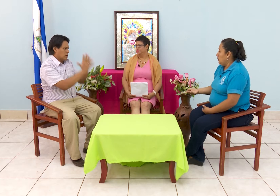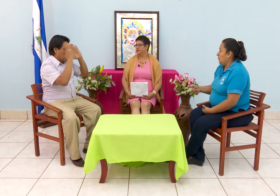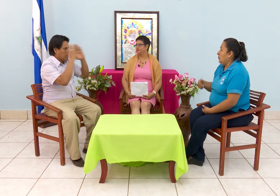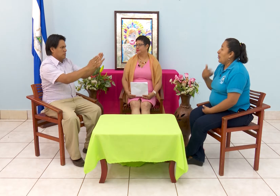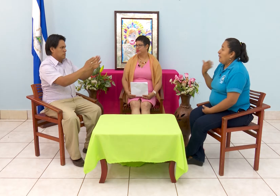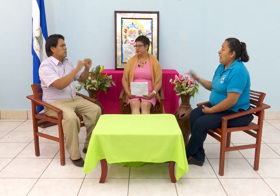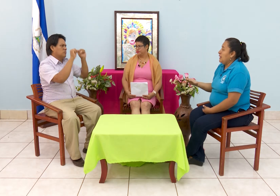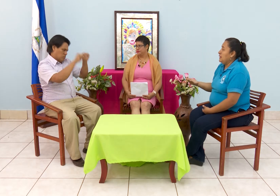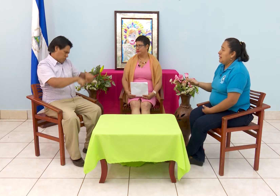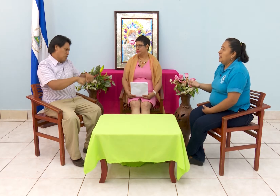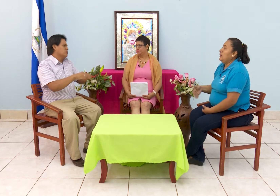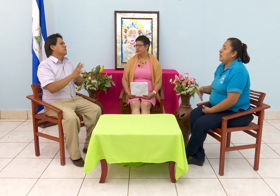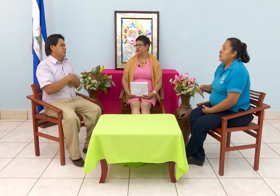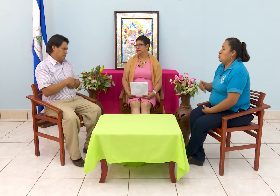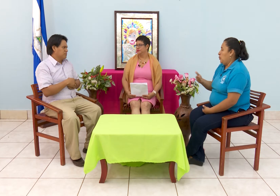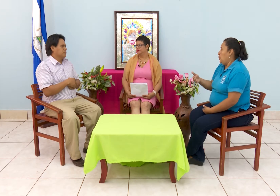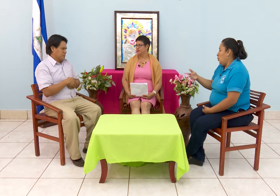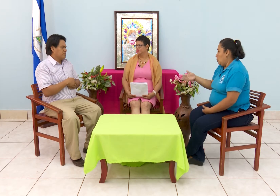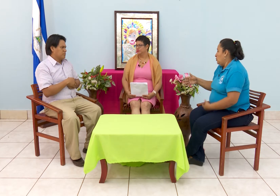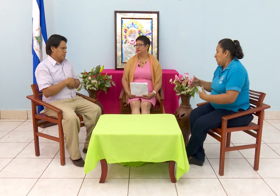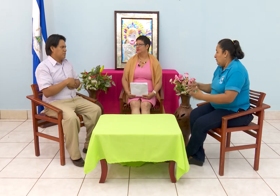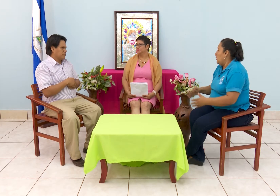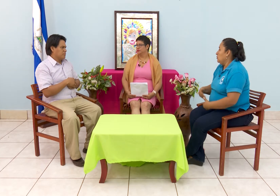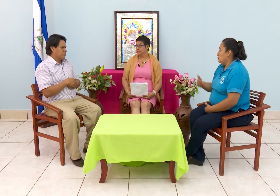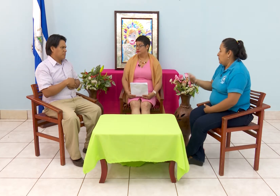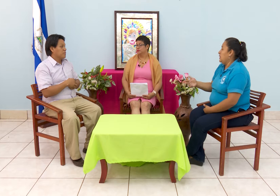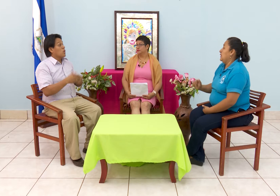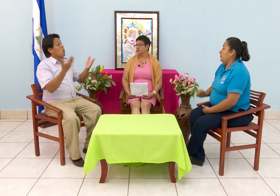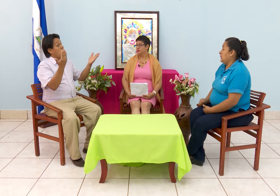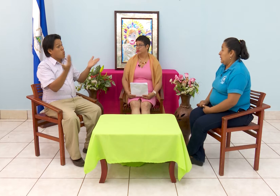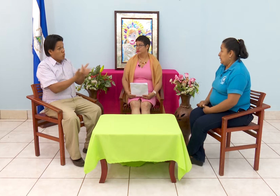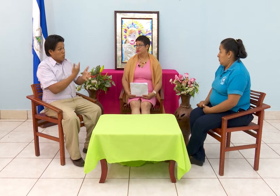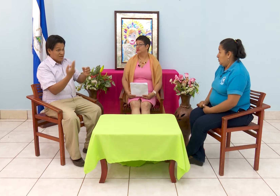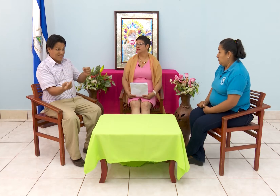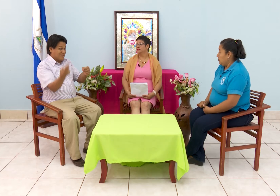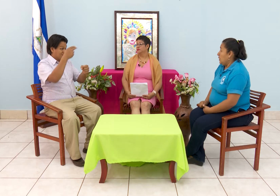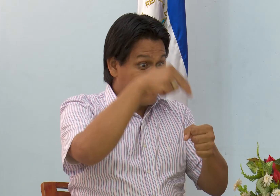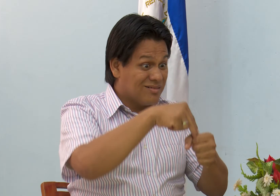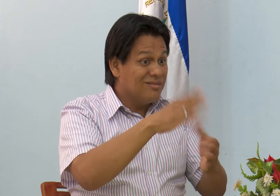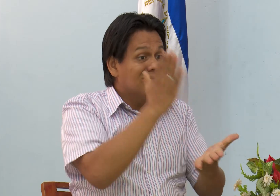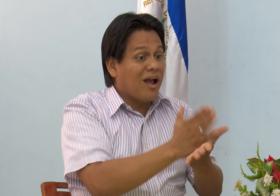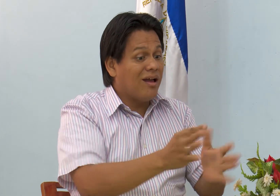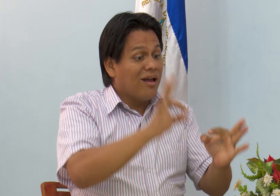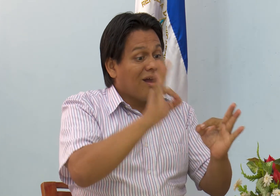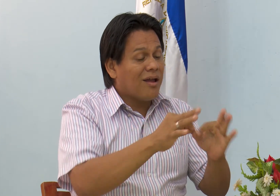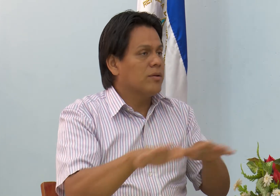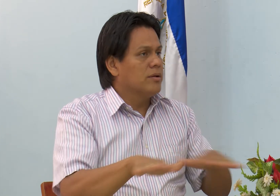intérprete. Ella tiene su propio código de trabajo donde me tiene que prestar atención. Por ejemplo,